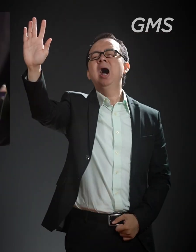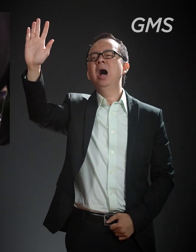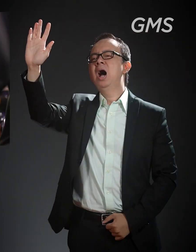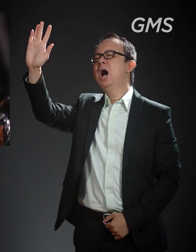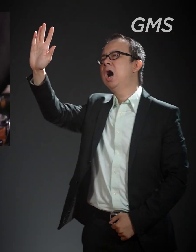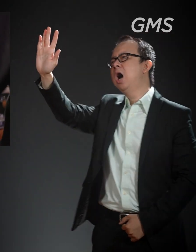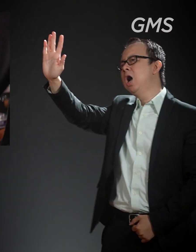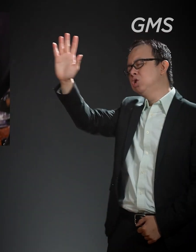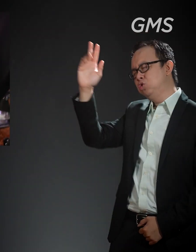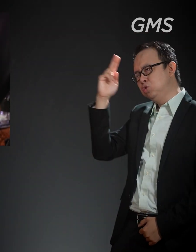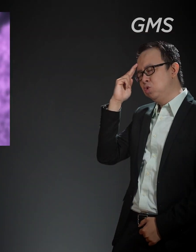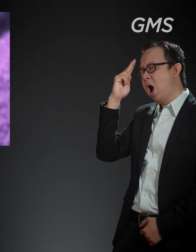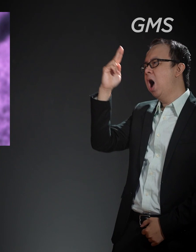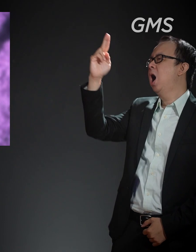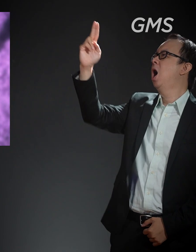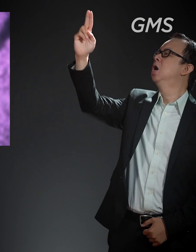Kaulah